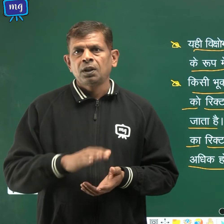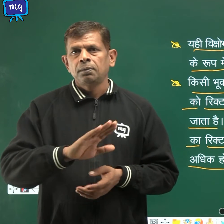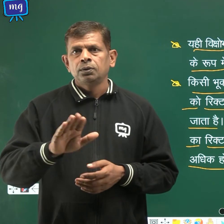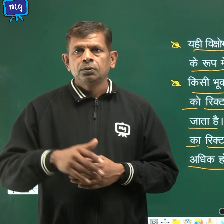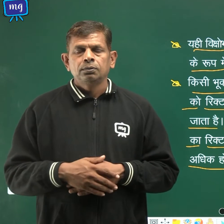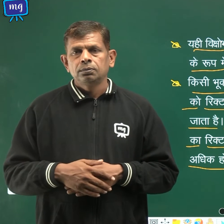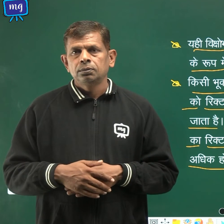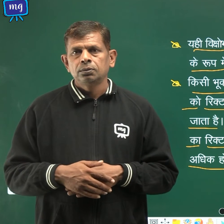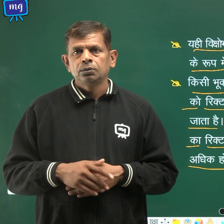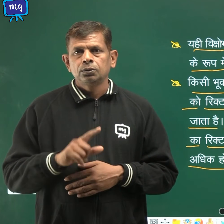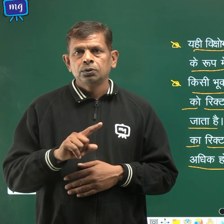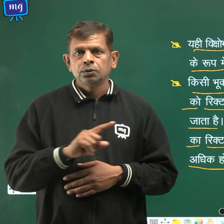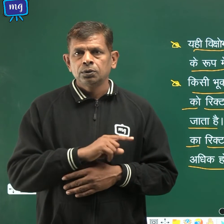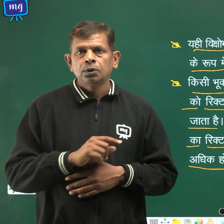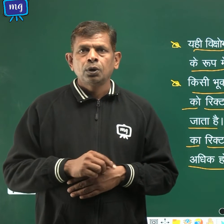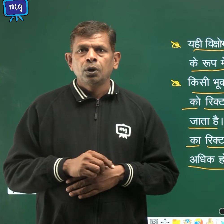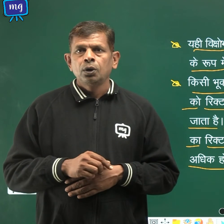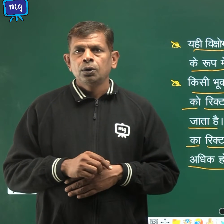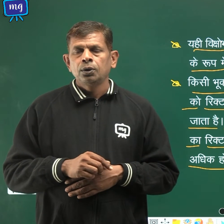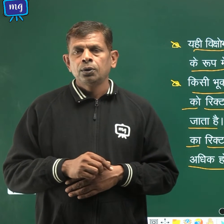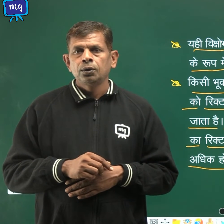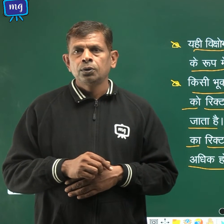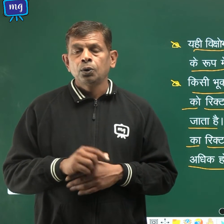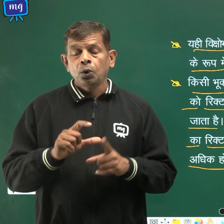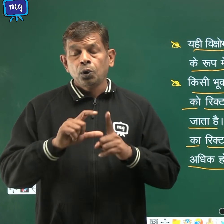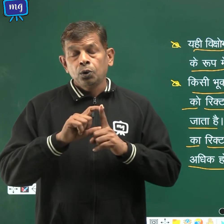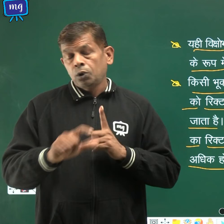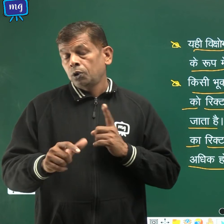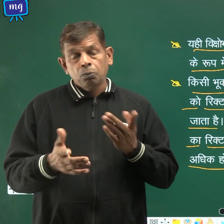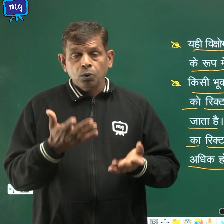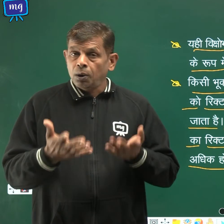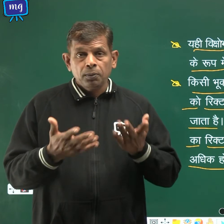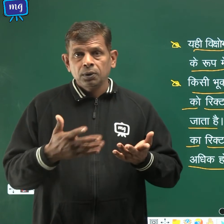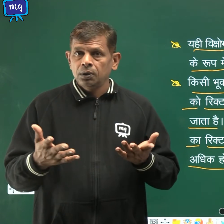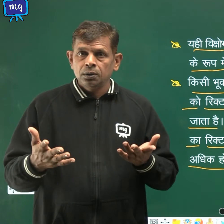बच्चों, जितने भी विनाशकारी भूकंप आते हैं